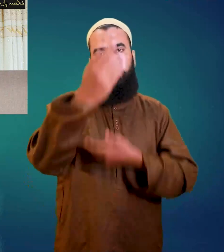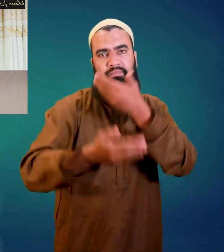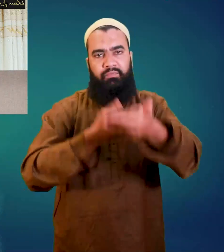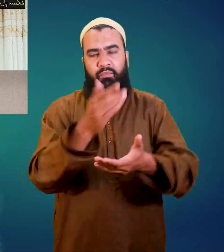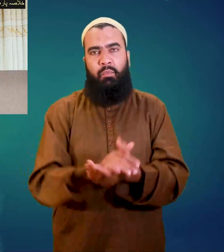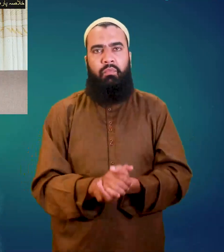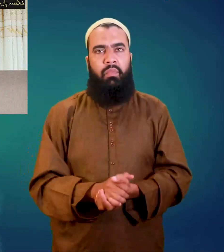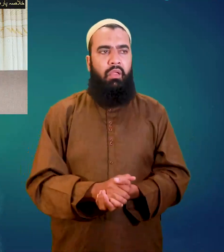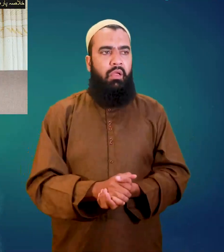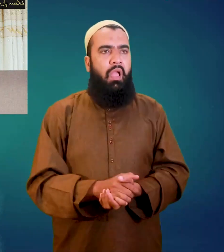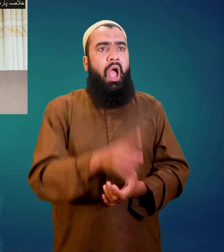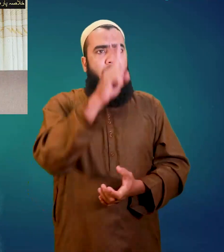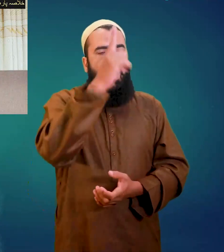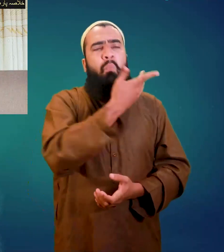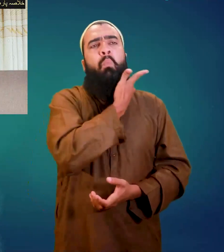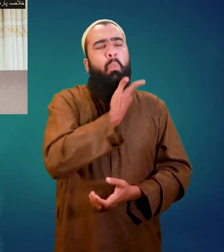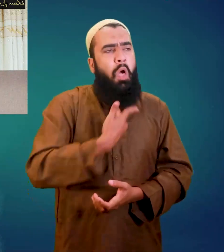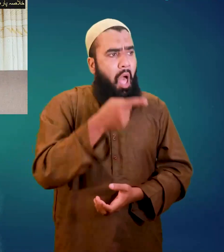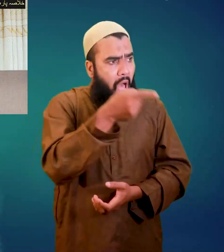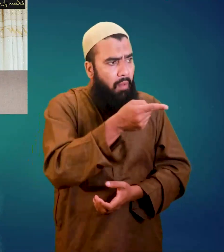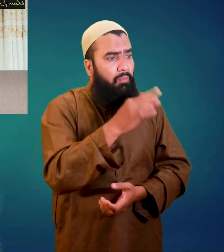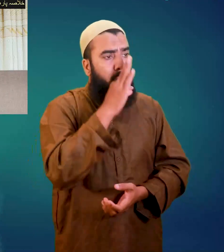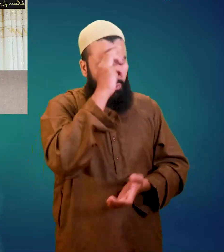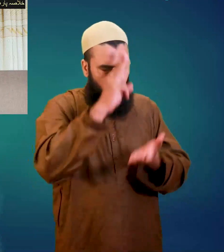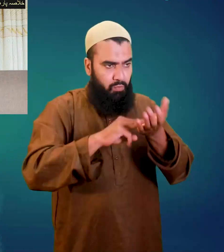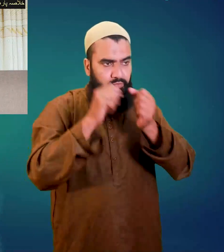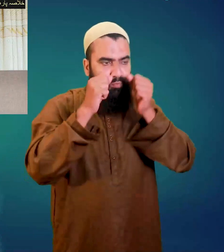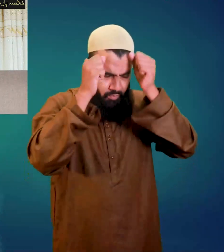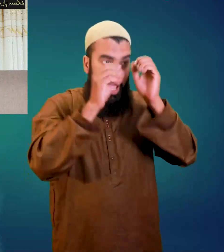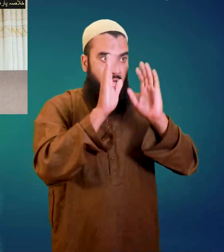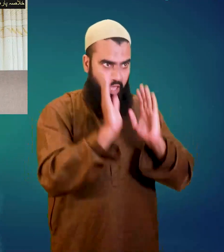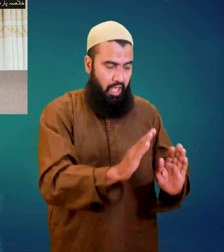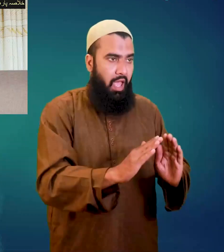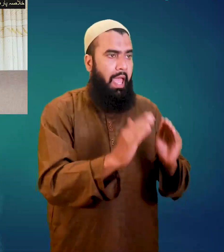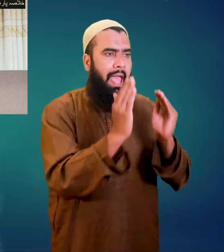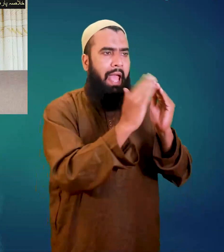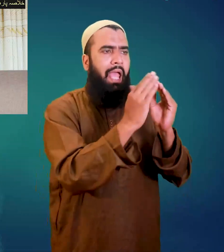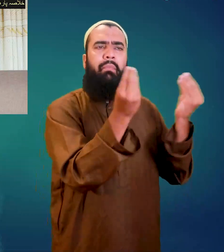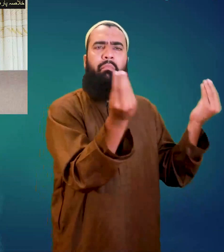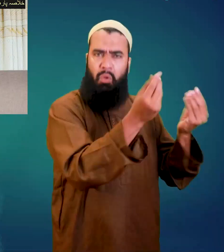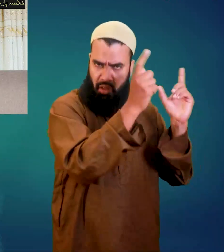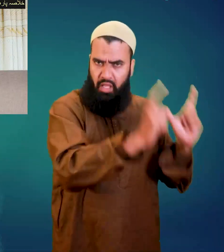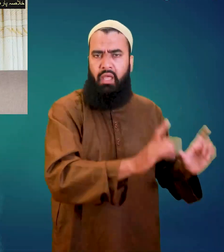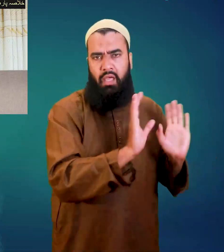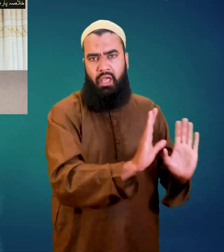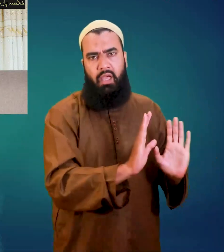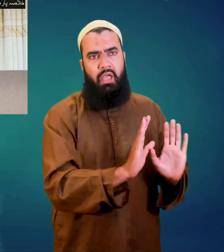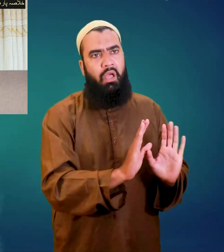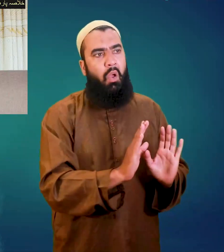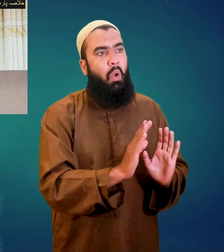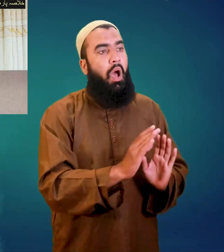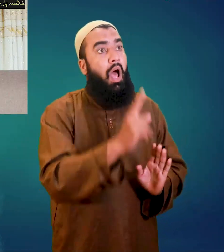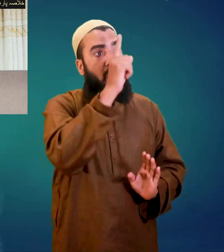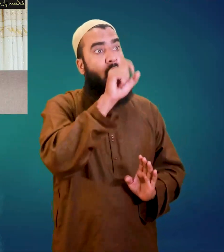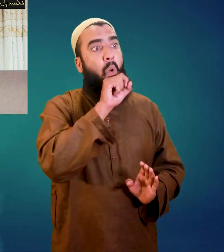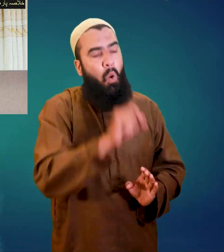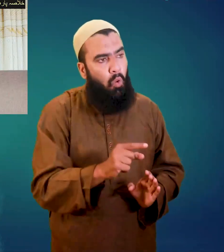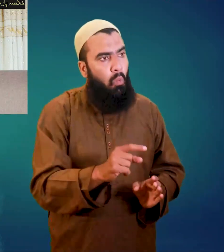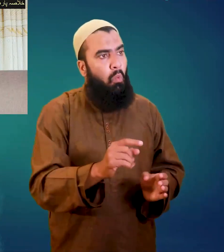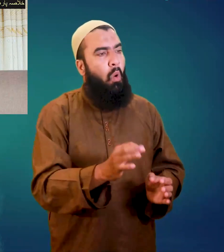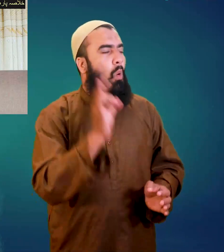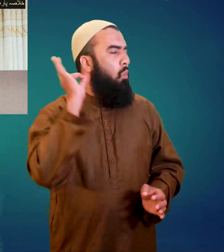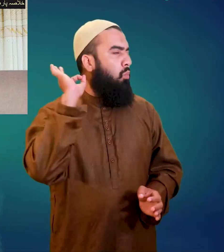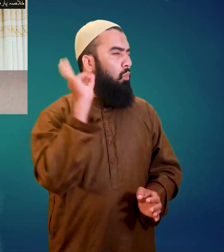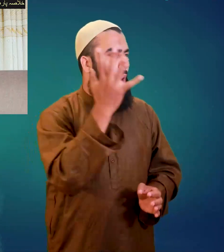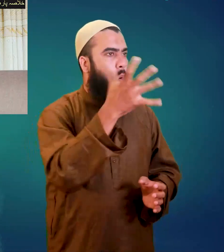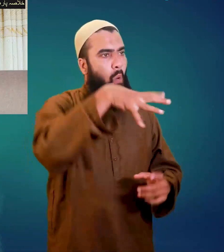حضرات انبیاء علیہ الصلوۃ والسلام کا پر فقر اور فاقہ ہونا کئی حکمتوں کی وجہ سے تھا، اس میں وہ